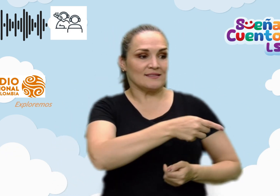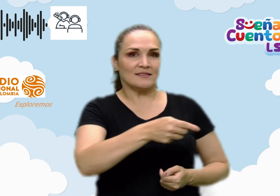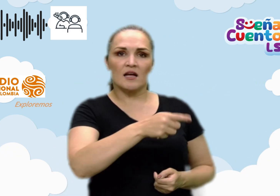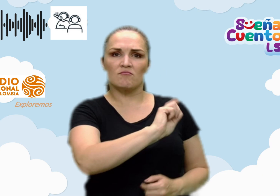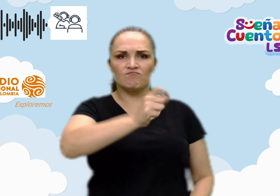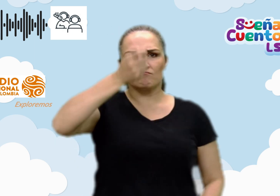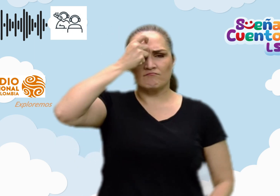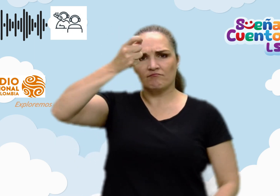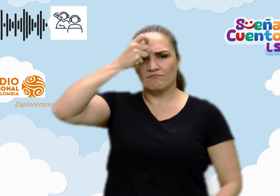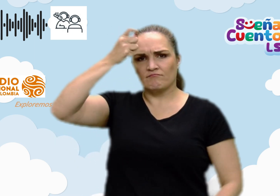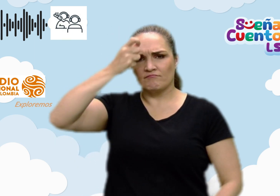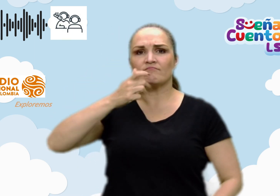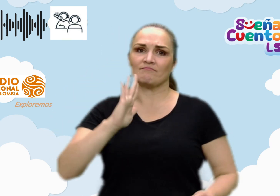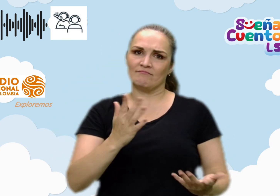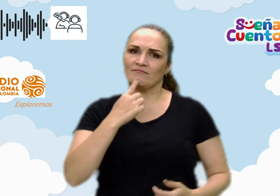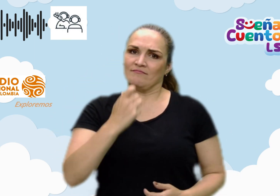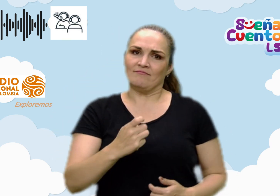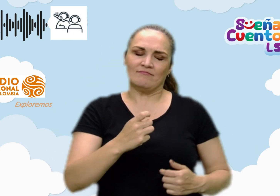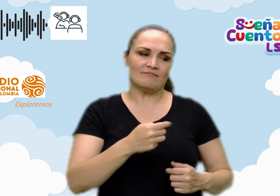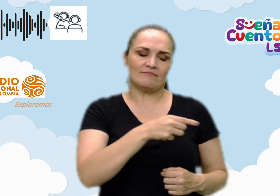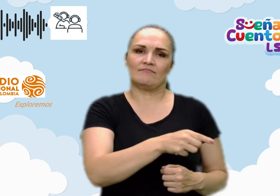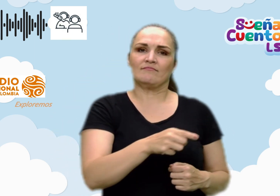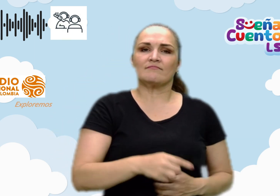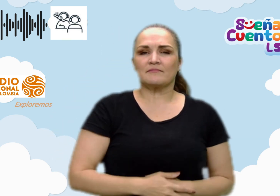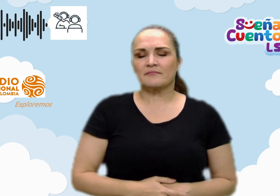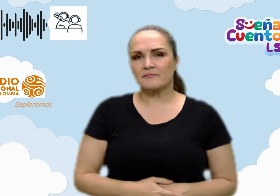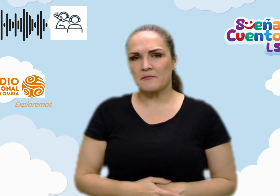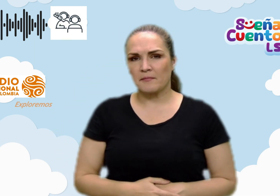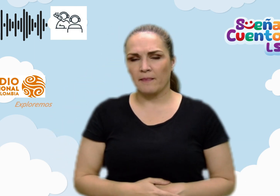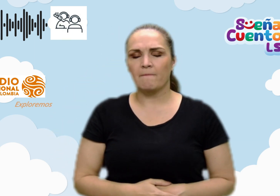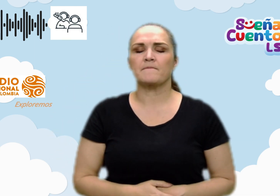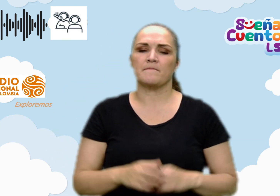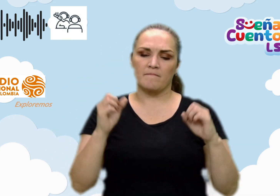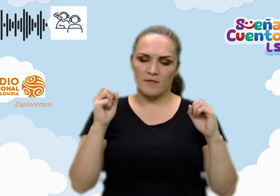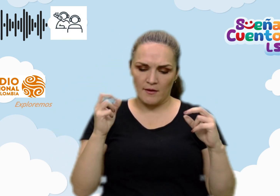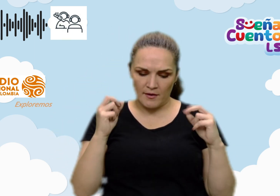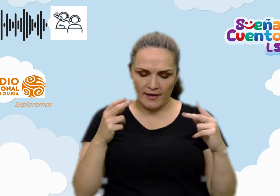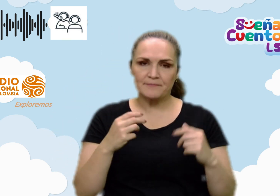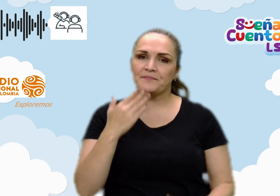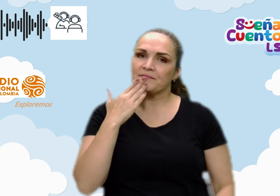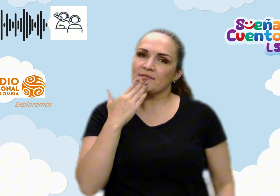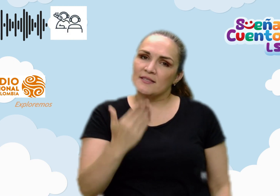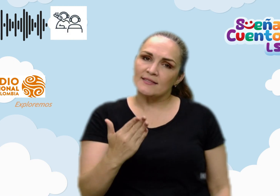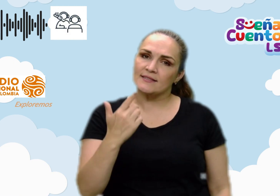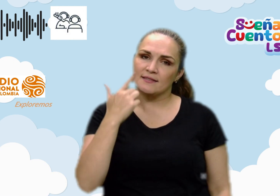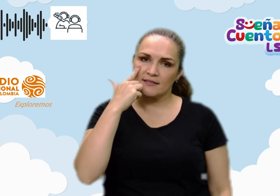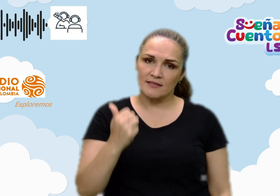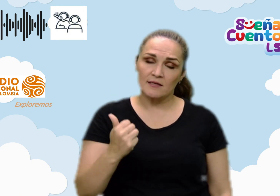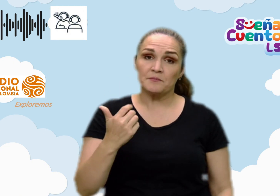se pare fácilmente a una cámara, memorice un contenido no y lo lo es. produzca. No Sí. lo es. Ok,